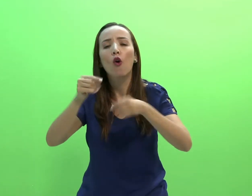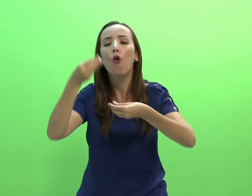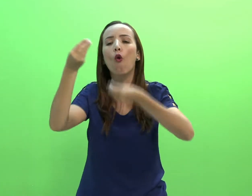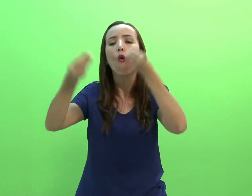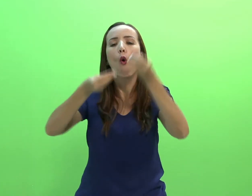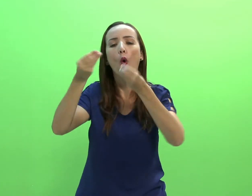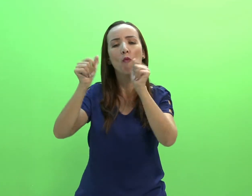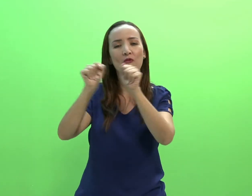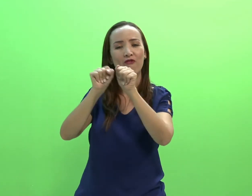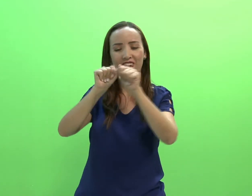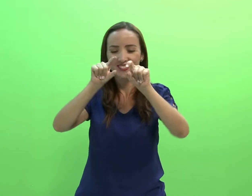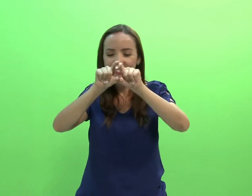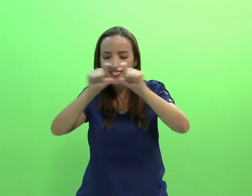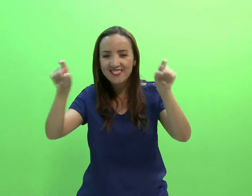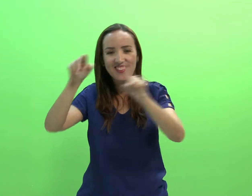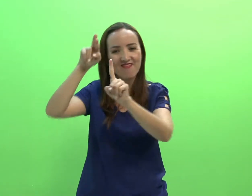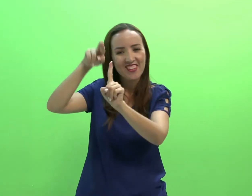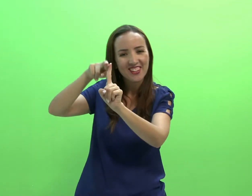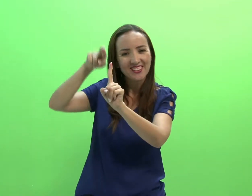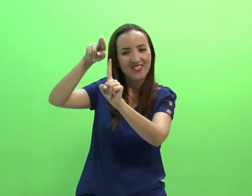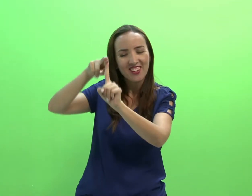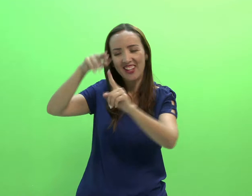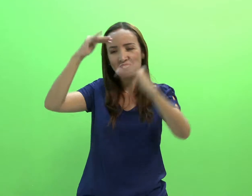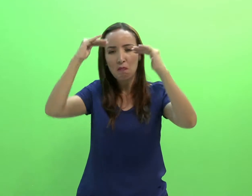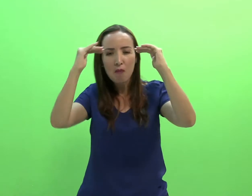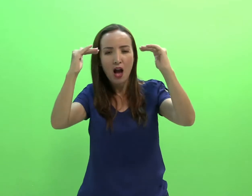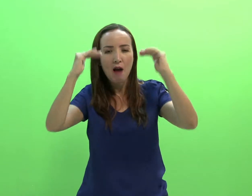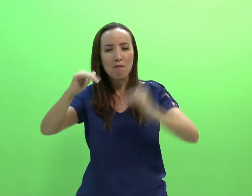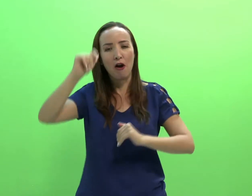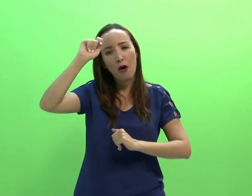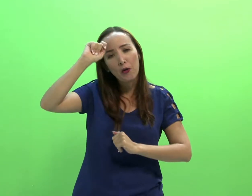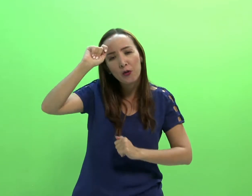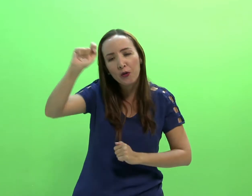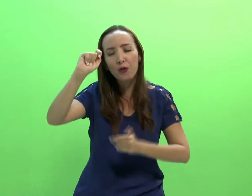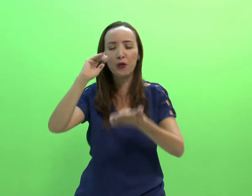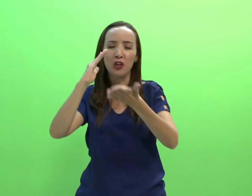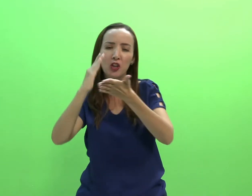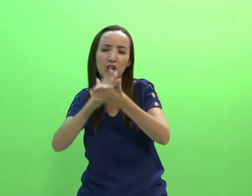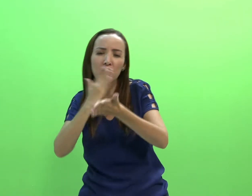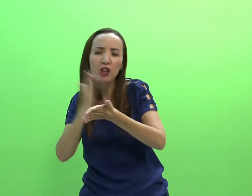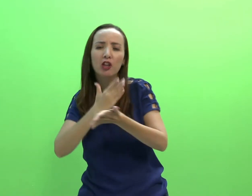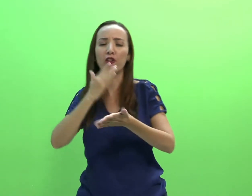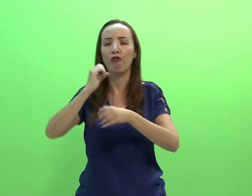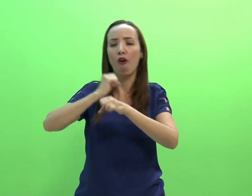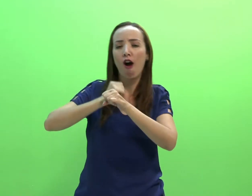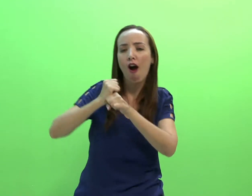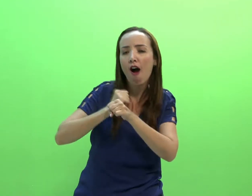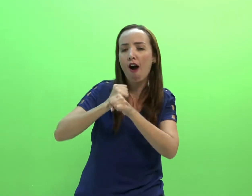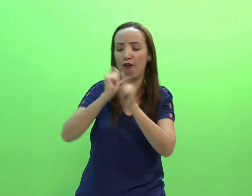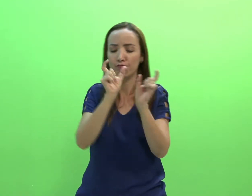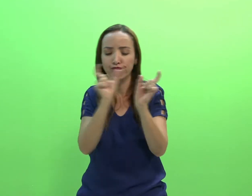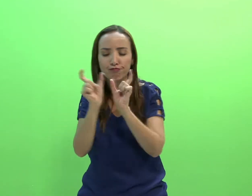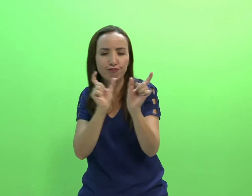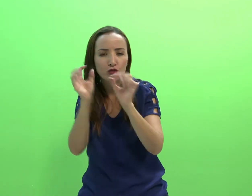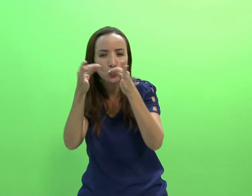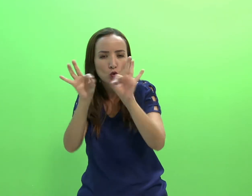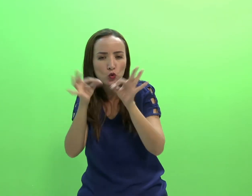passada falamos sobre referência, sobre autor, livro, data, como